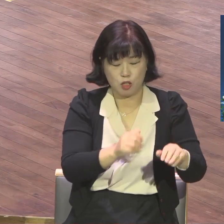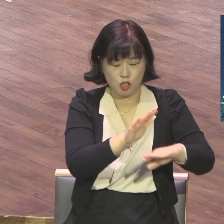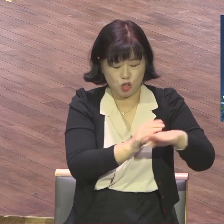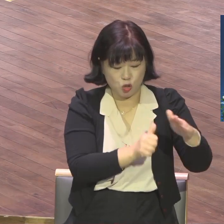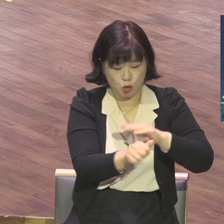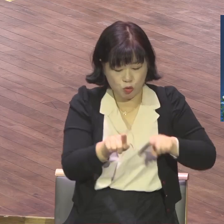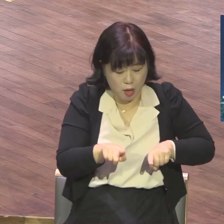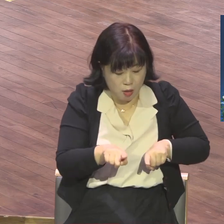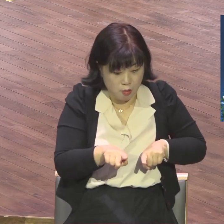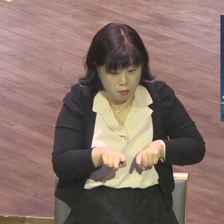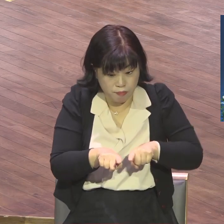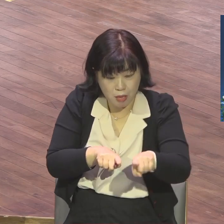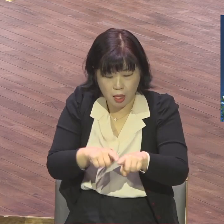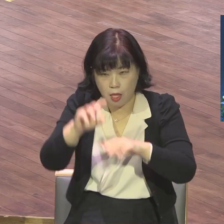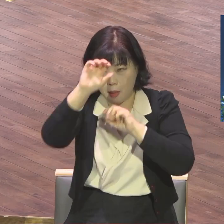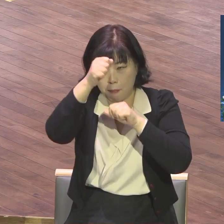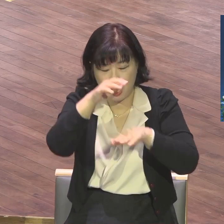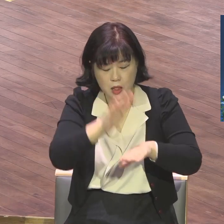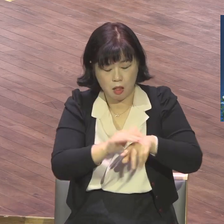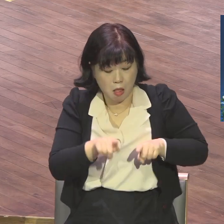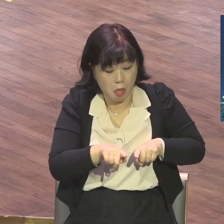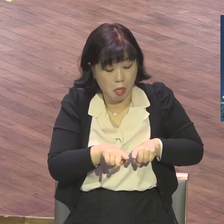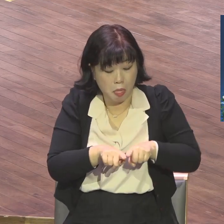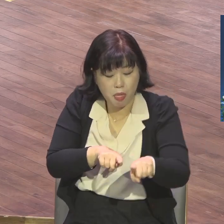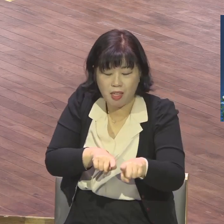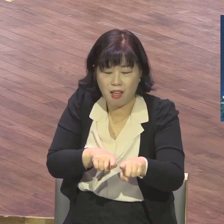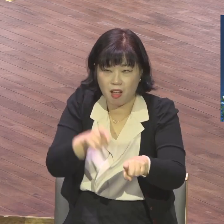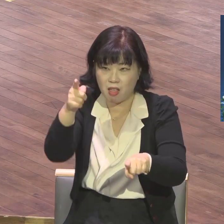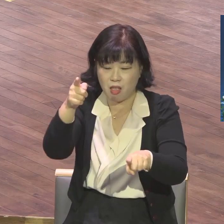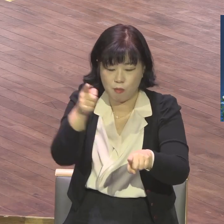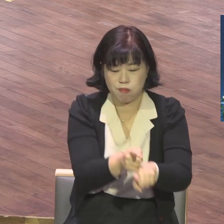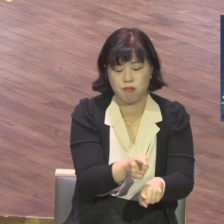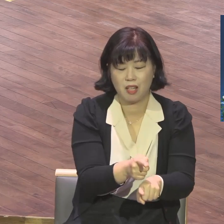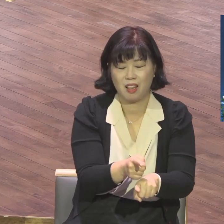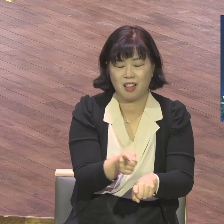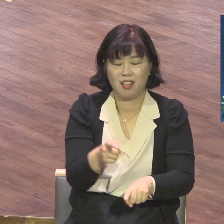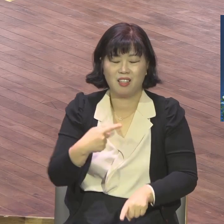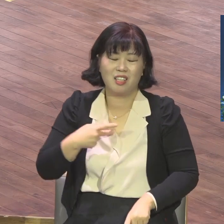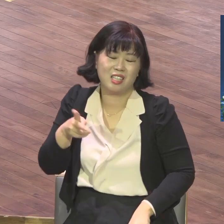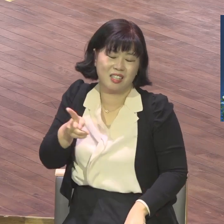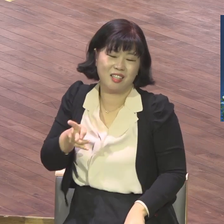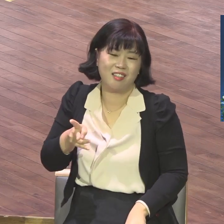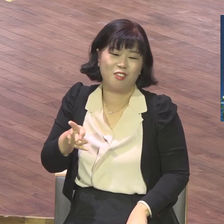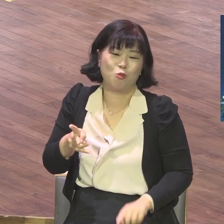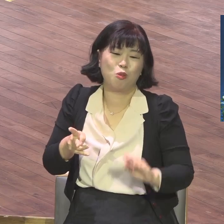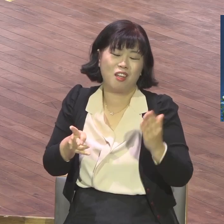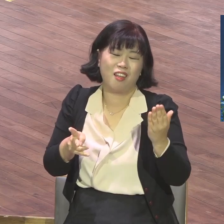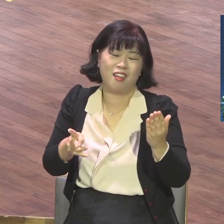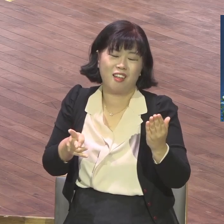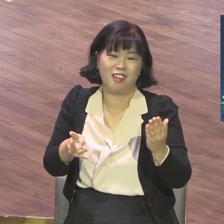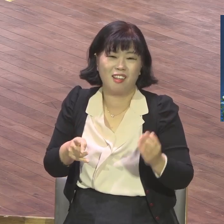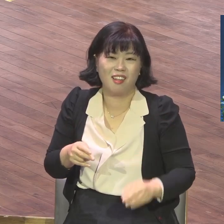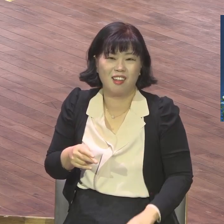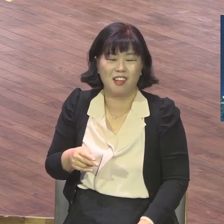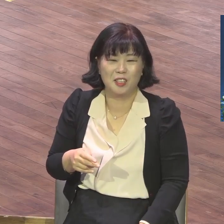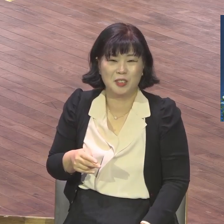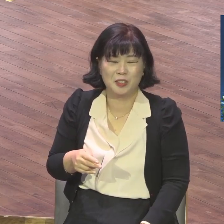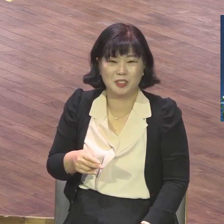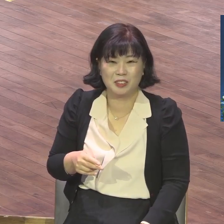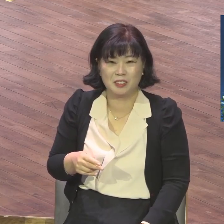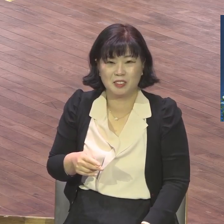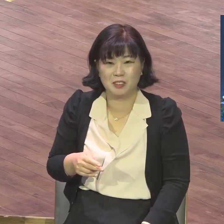0.01초 차이로 메달이 바뀌어 버렸어요. 메달이 바뀐 게 중요한 게 아니야. 우리나라는요